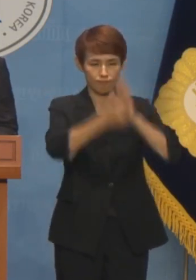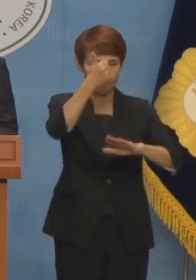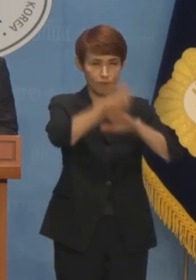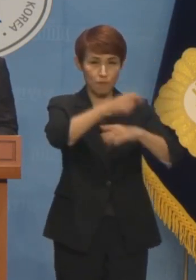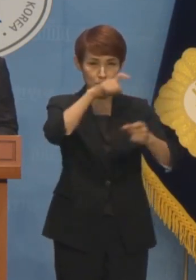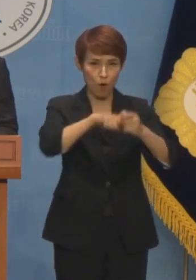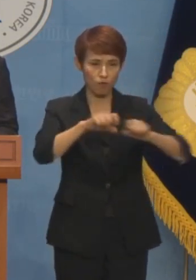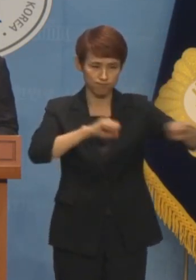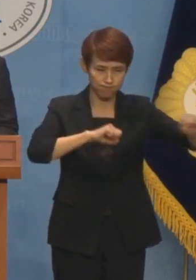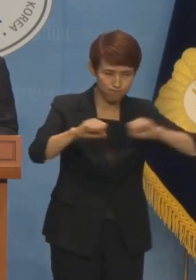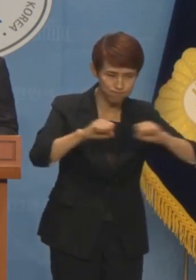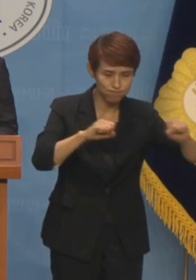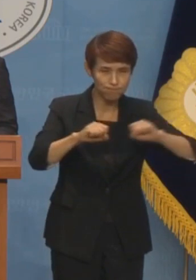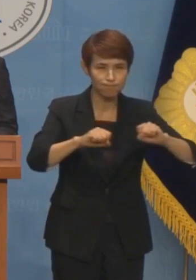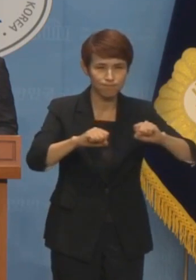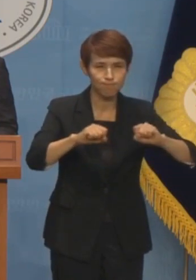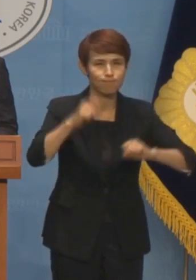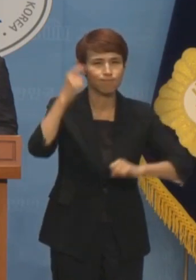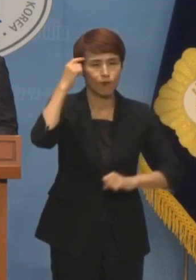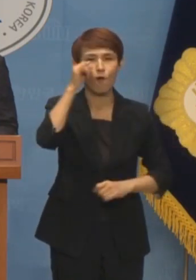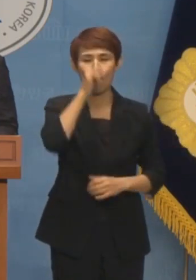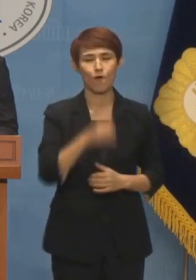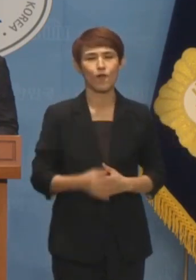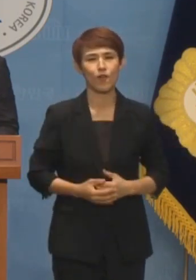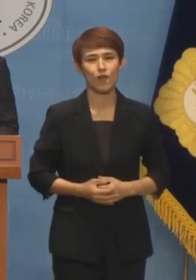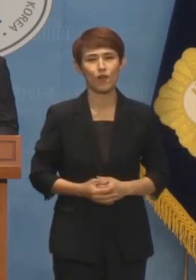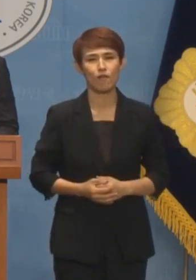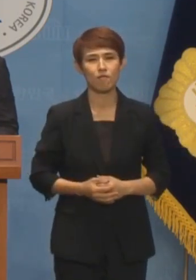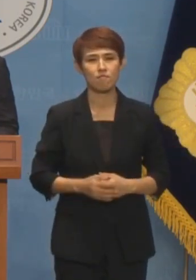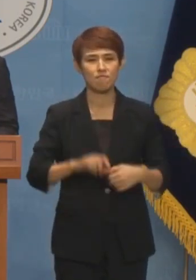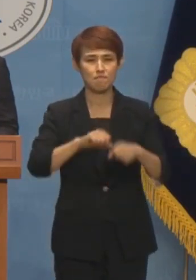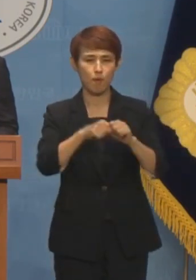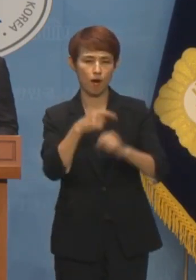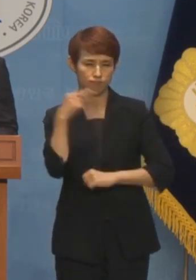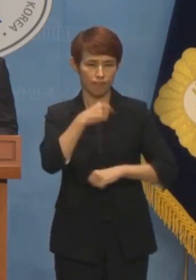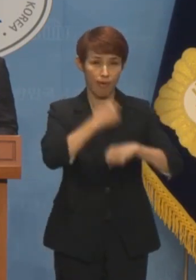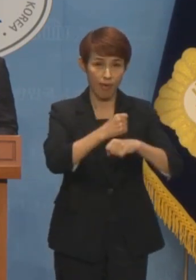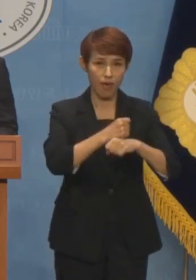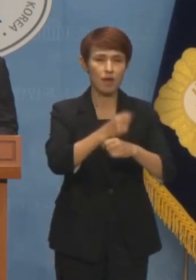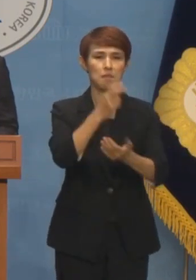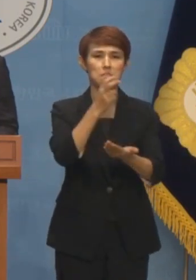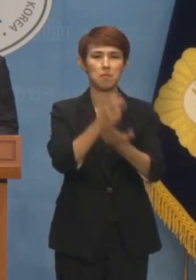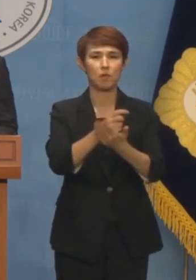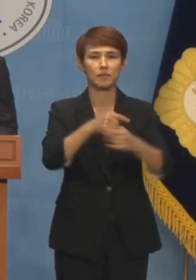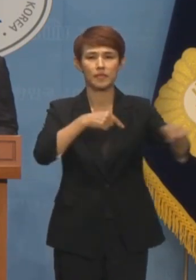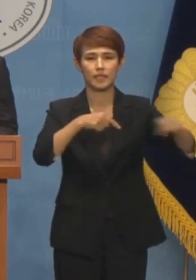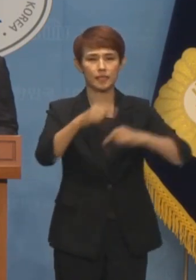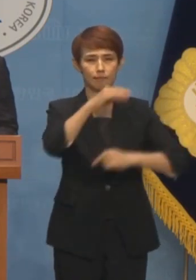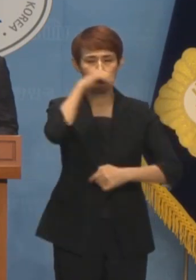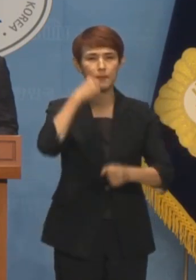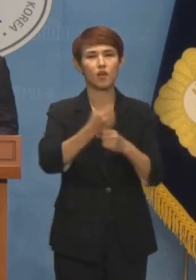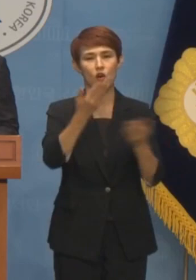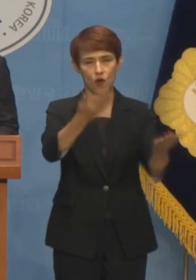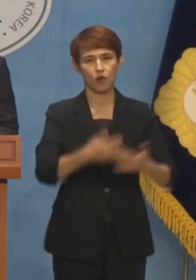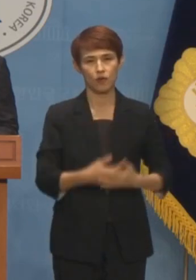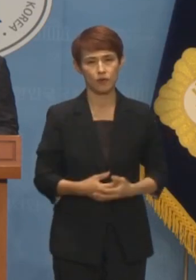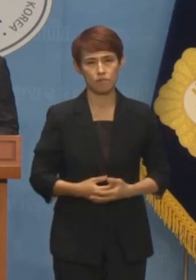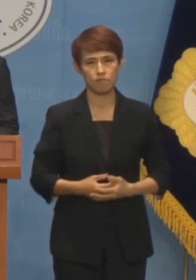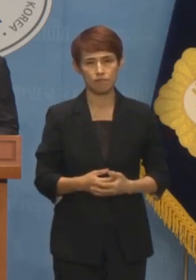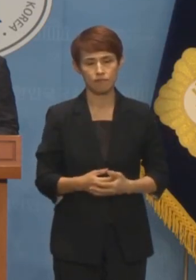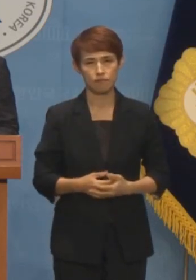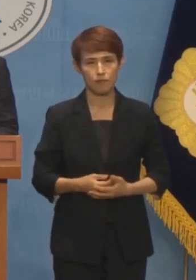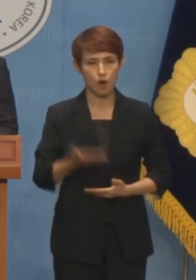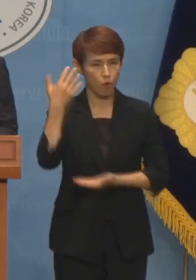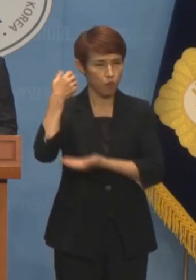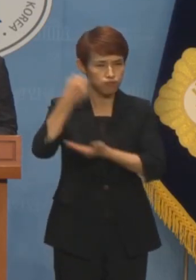제대로 일할 의지 차고 넘칩니다. 엄벌로 법치 바로 세우겠습니다. 엄벌부터 시작해 보수가